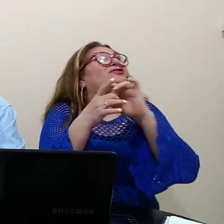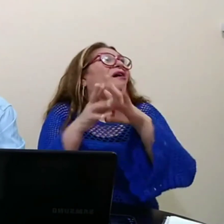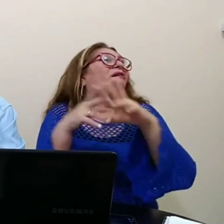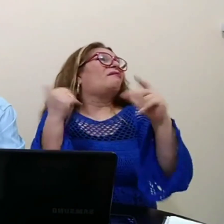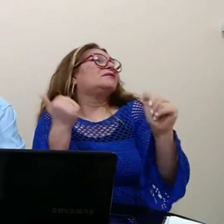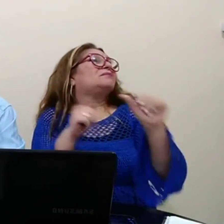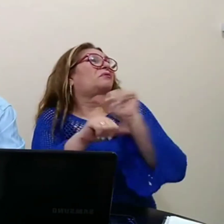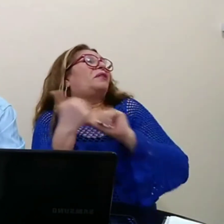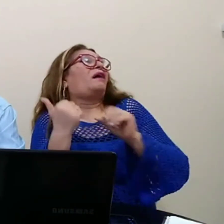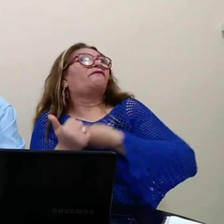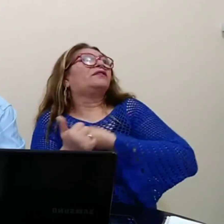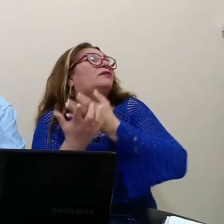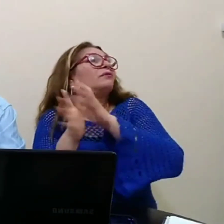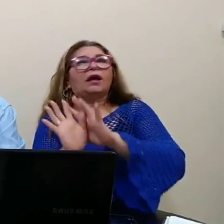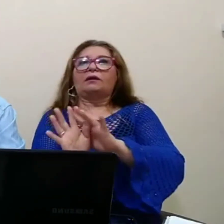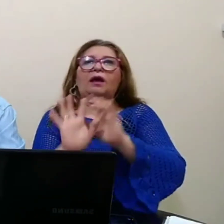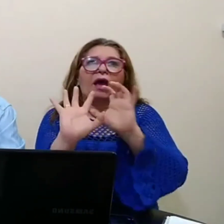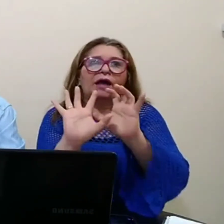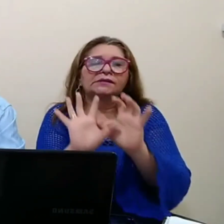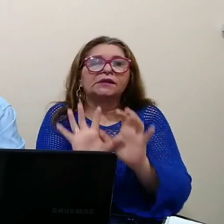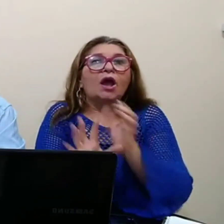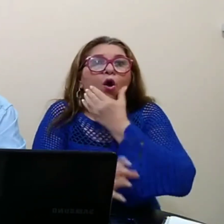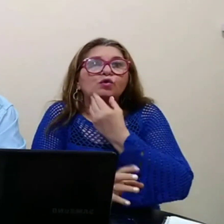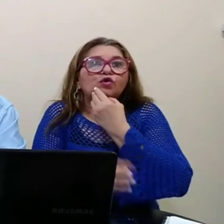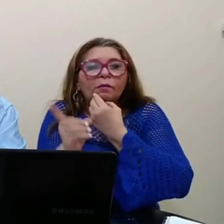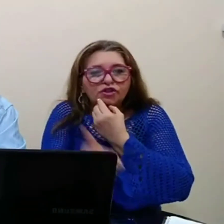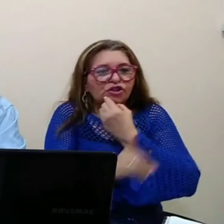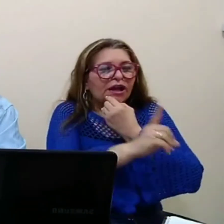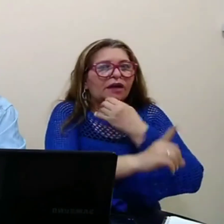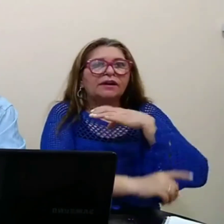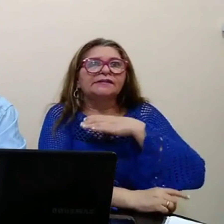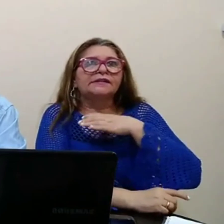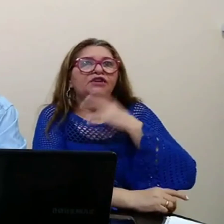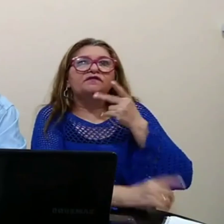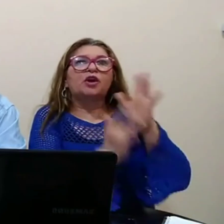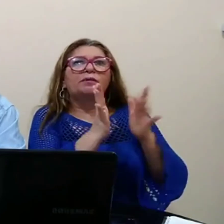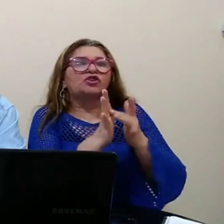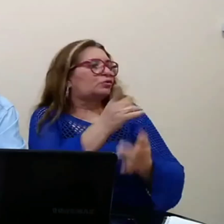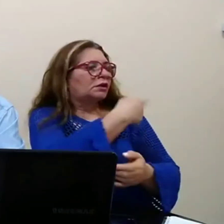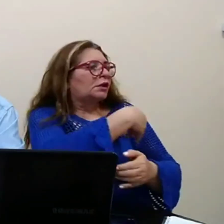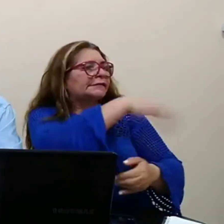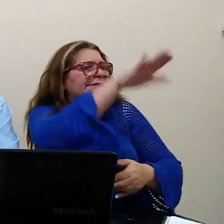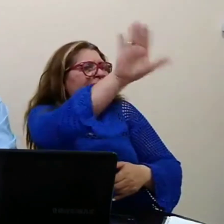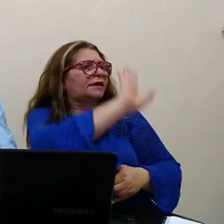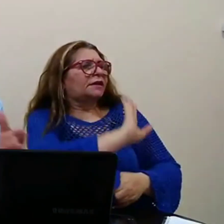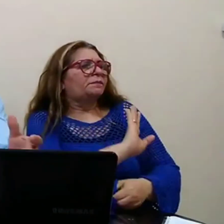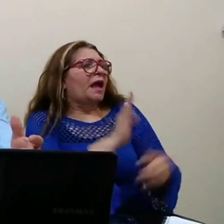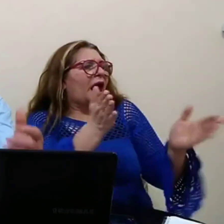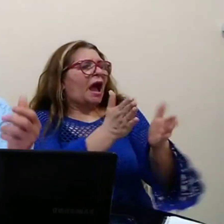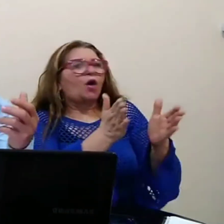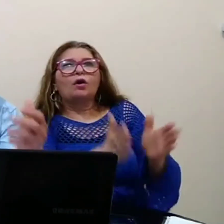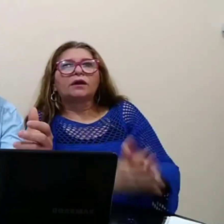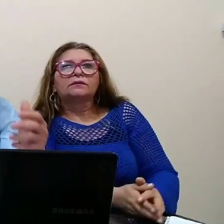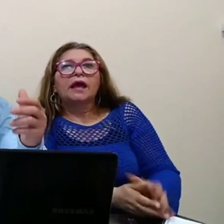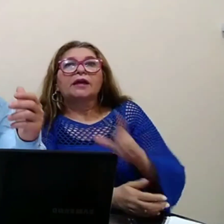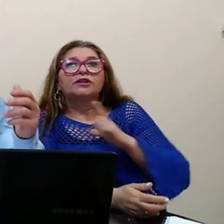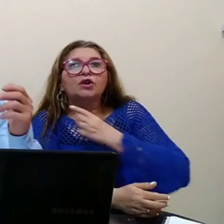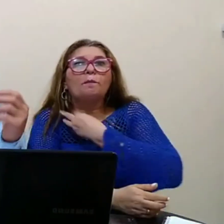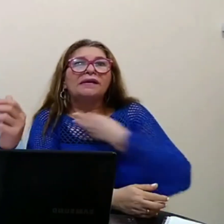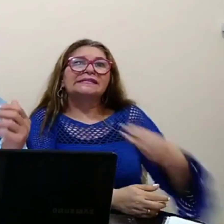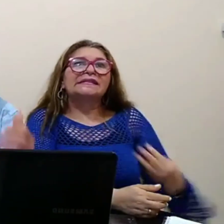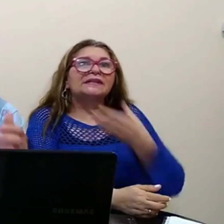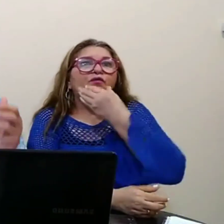Gadara. Entraram a rogar-lhe que se retirasse da terra deles. Eles tinham ali o Messias,